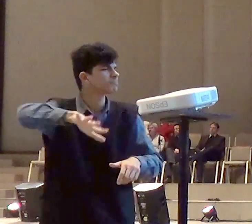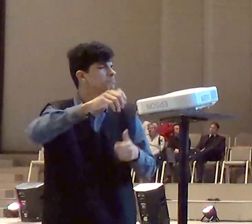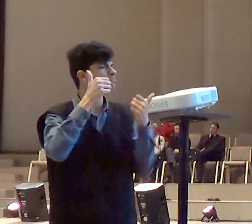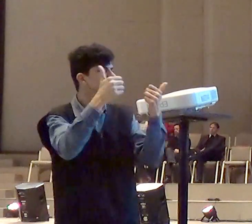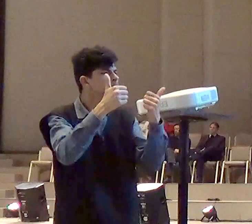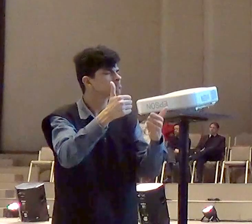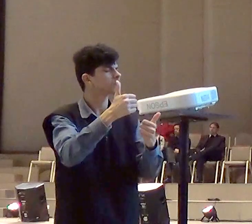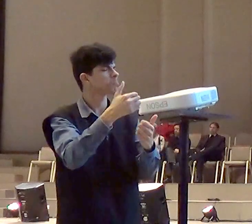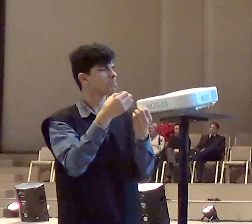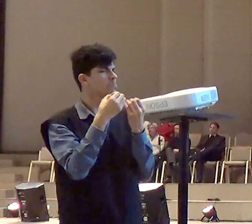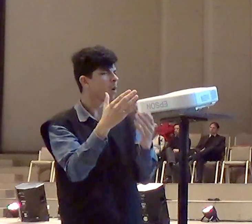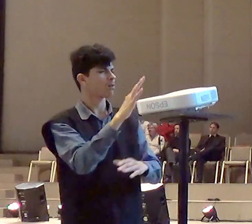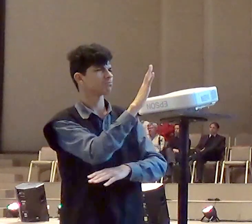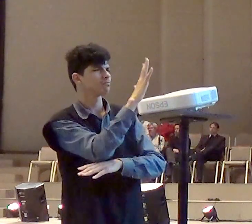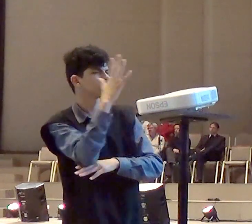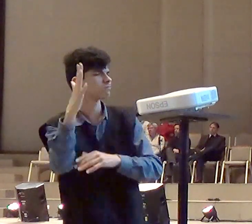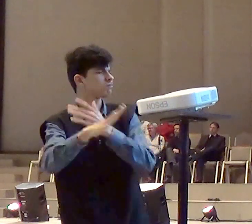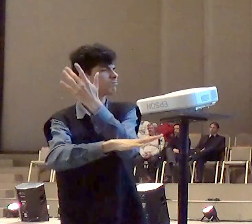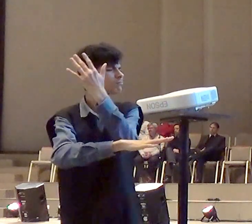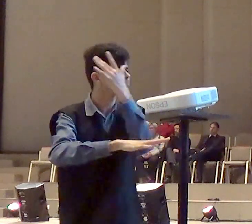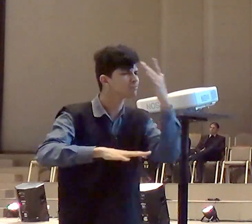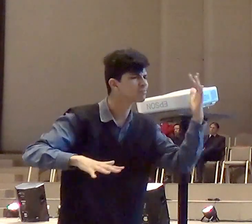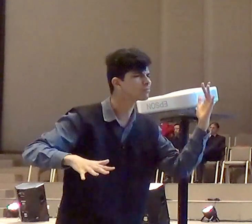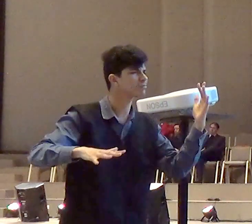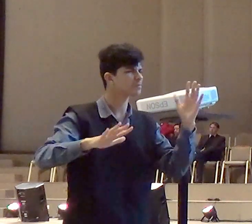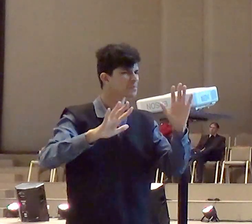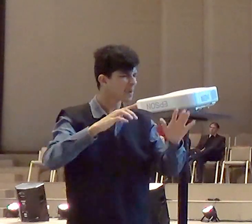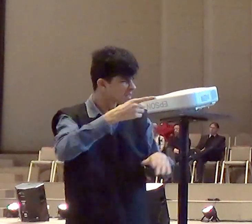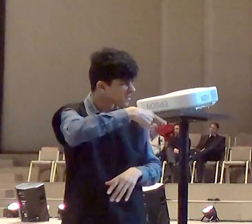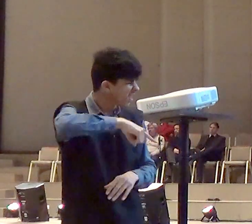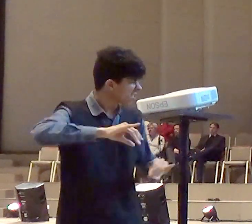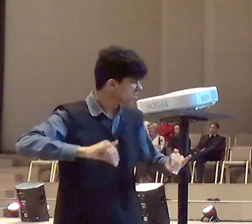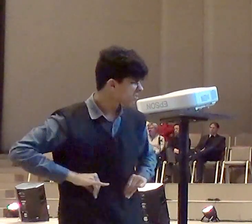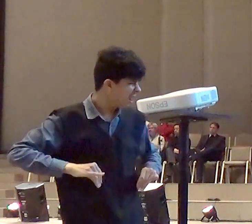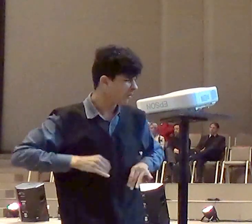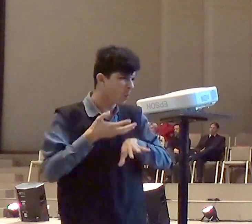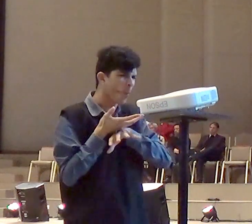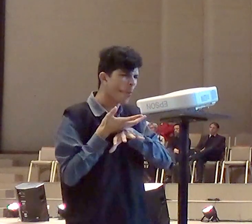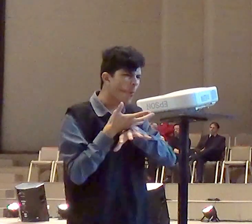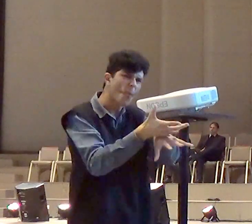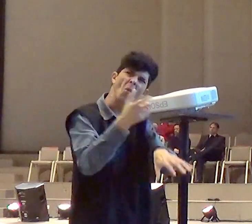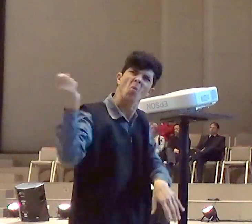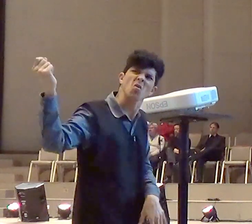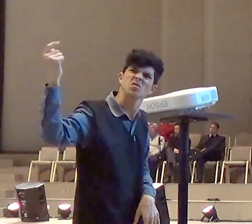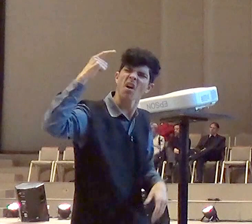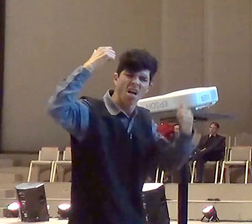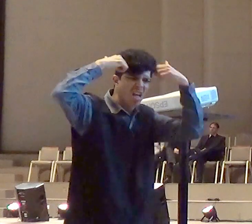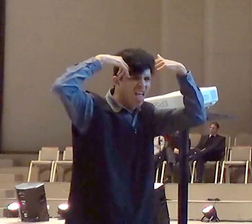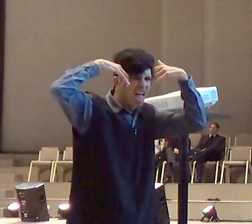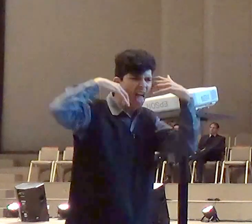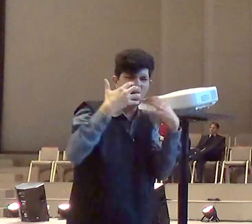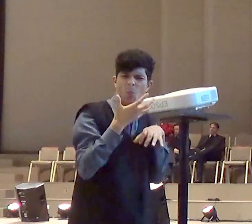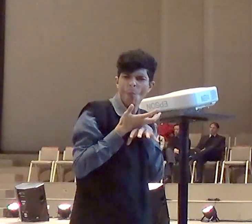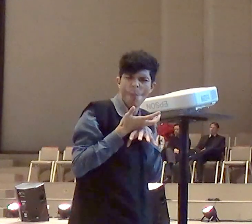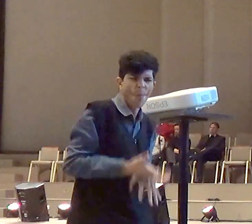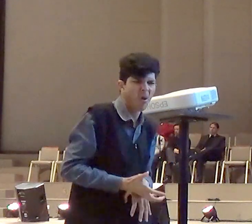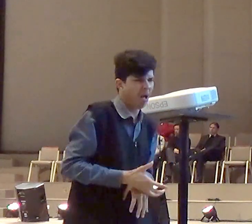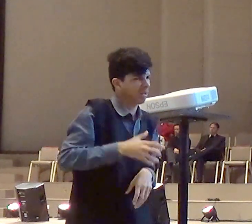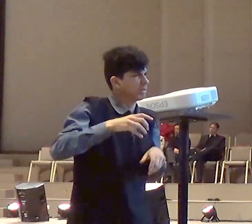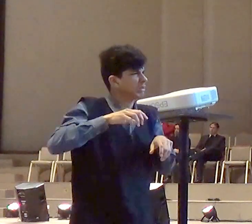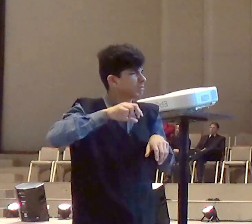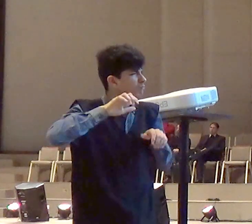mel mas ele só nos trouxe para o deserto todos nós vamos morrer no deserto